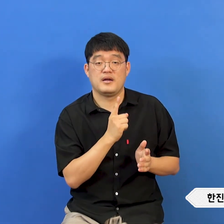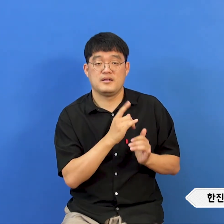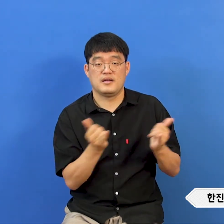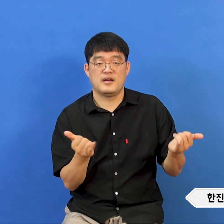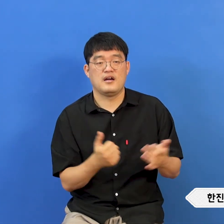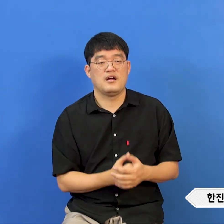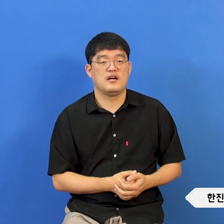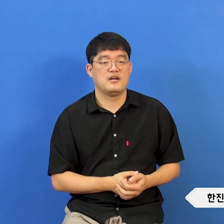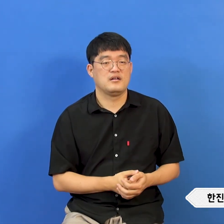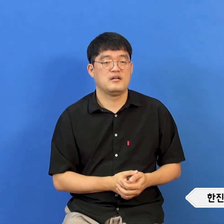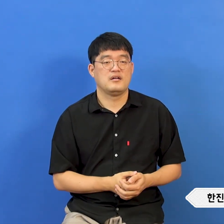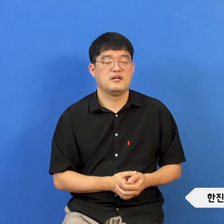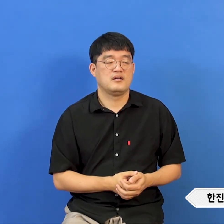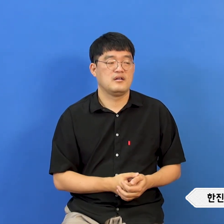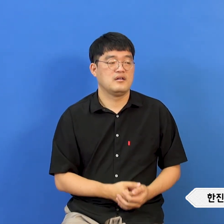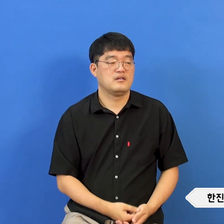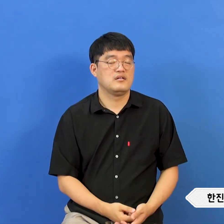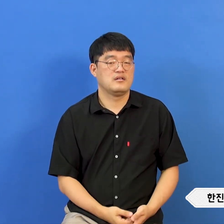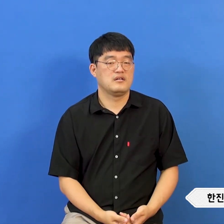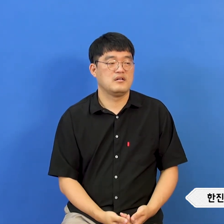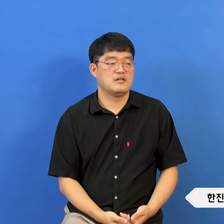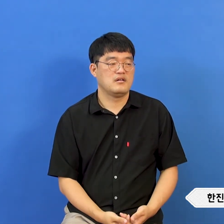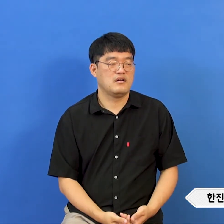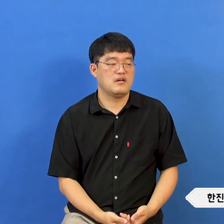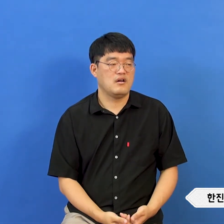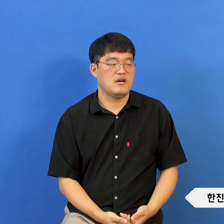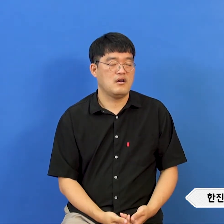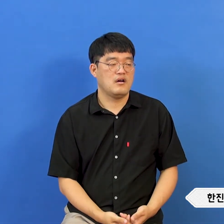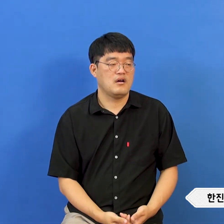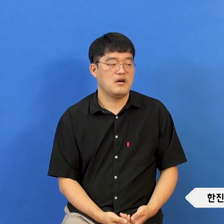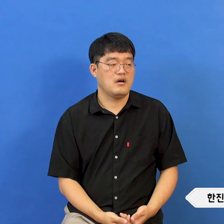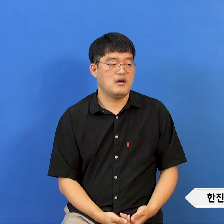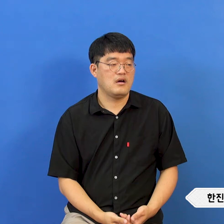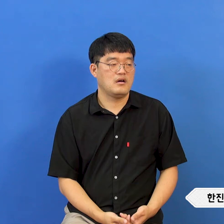막 믿습니다 해도 뭐가 또 시원치 않으면 어떤 사람은 믿습니다